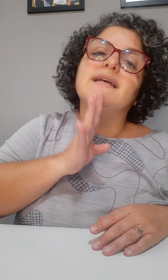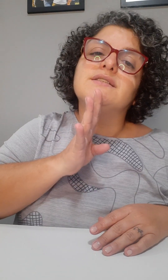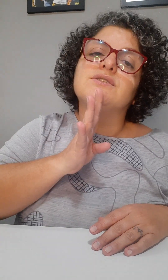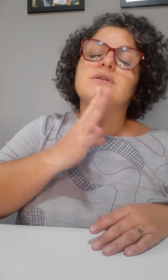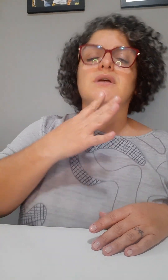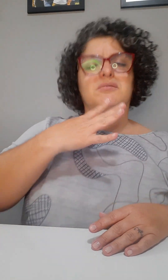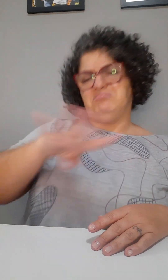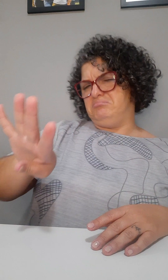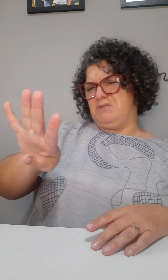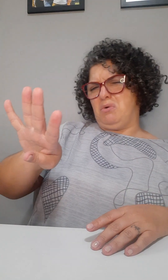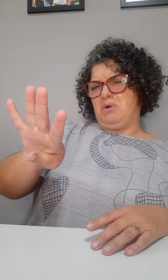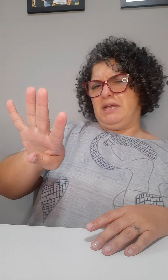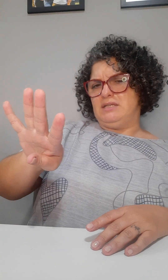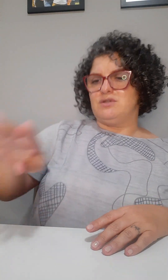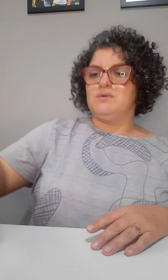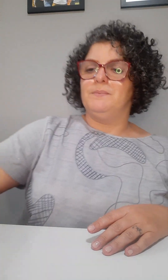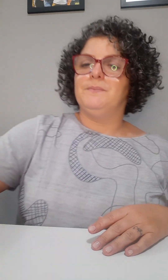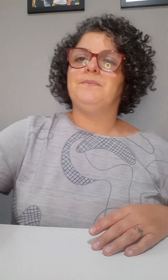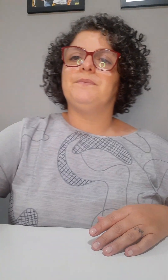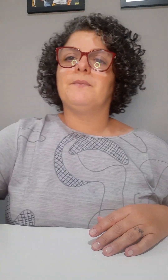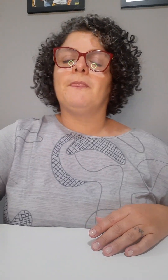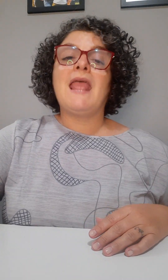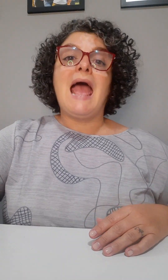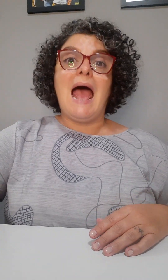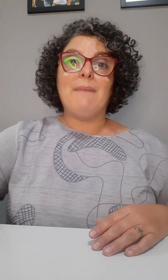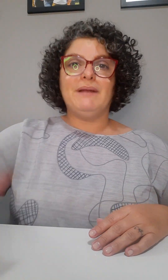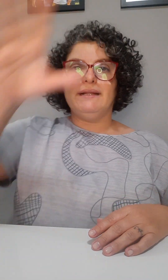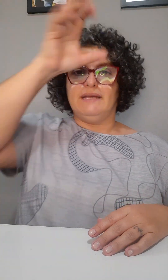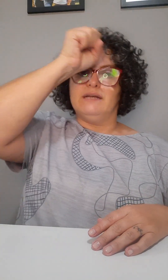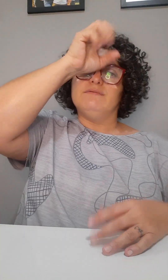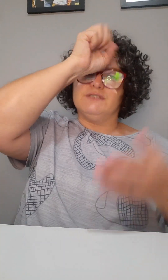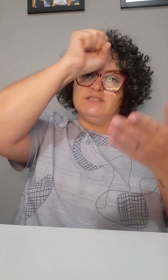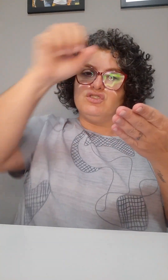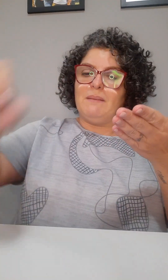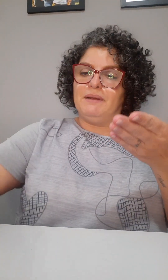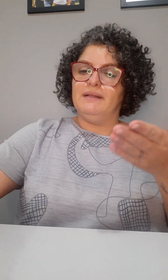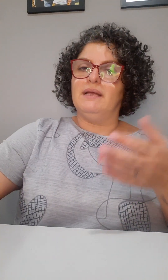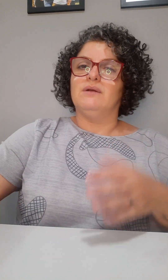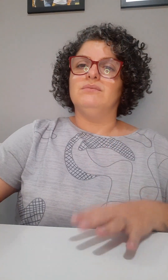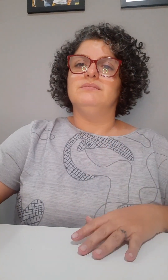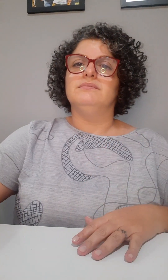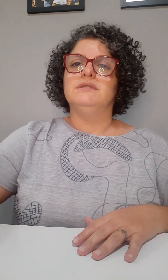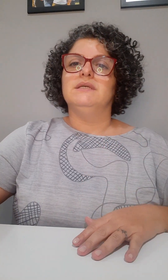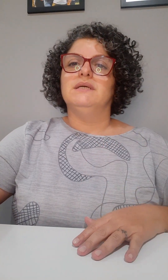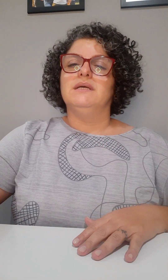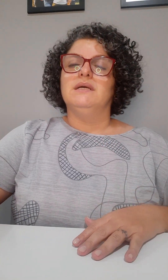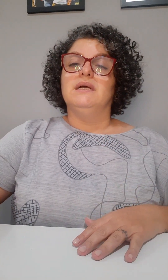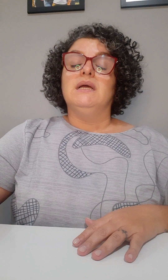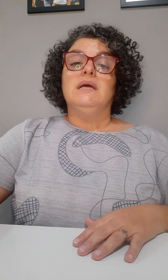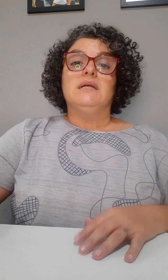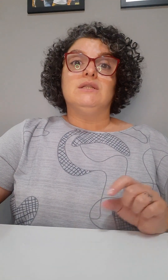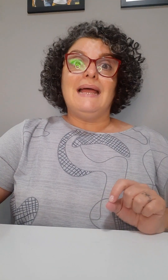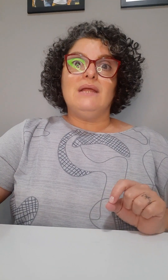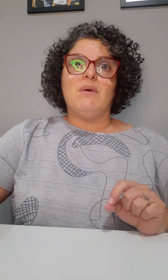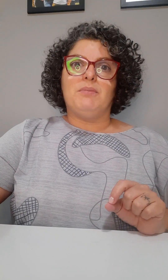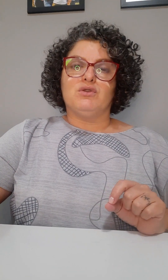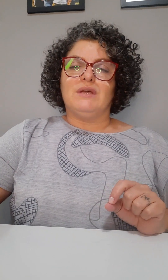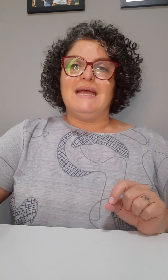Conheço, não conheço. Aprender, vocês já aprenderam. Na língua